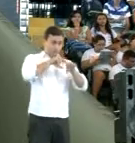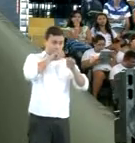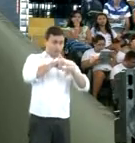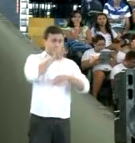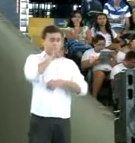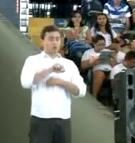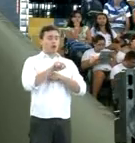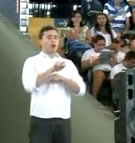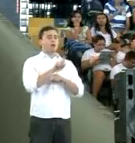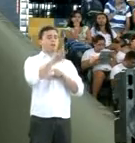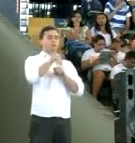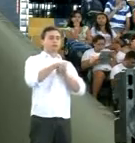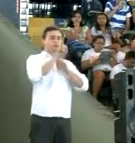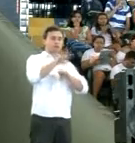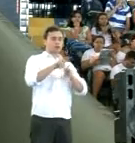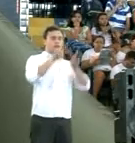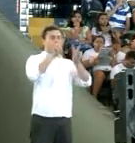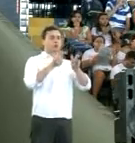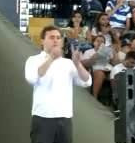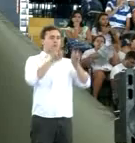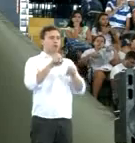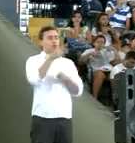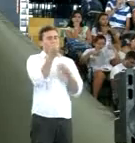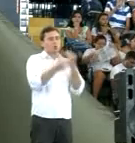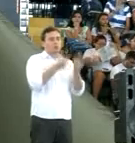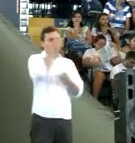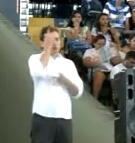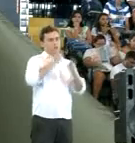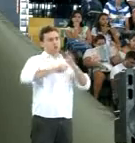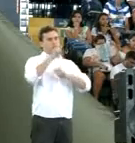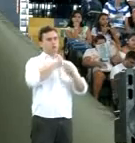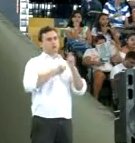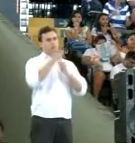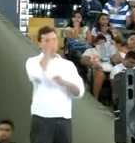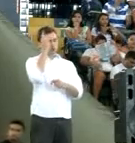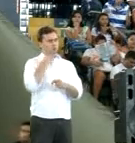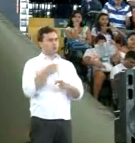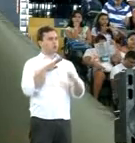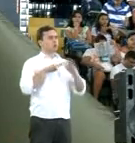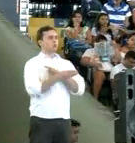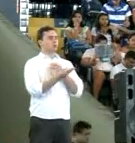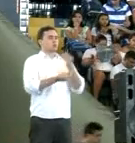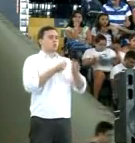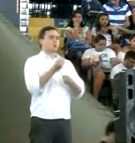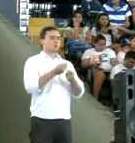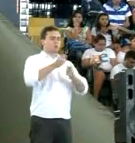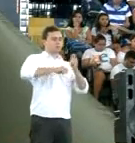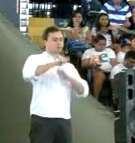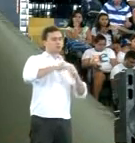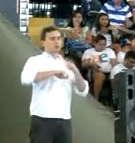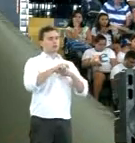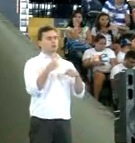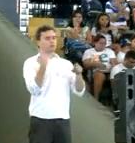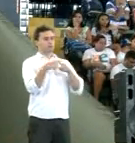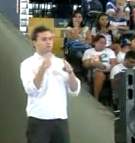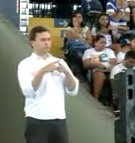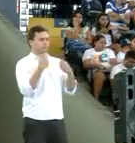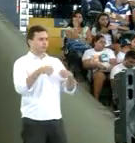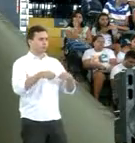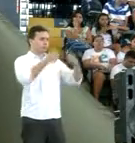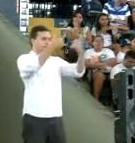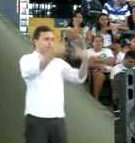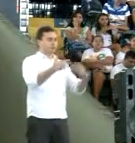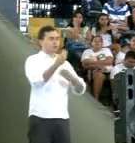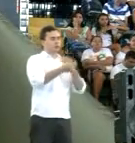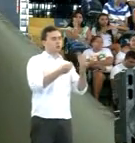estou pedindo uma aula de matemática financeira, não. Educação financeira, fazer realmente a galera entender como